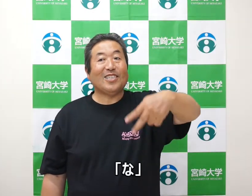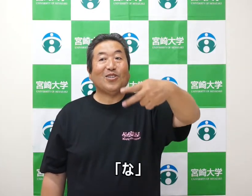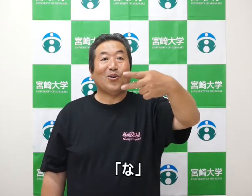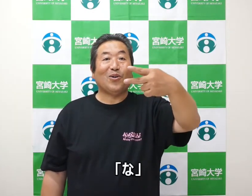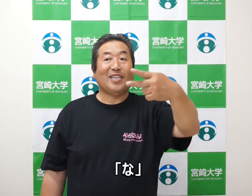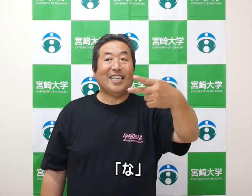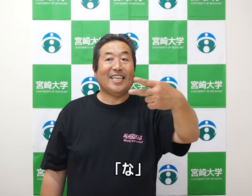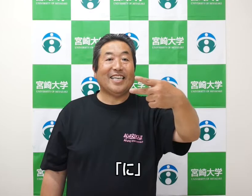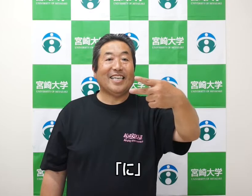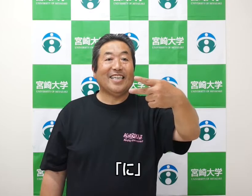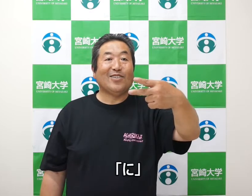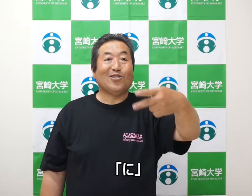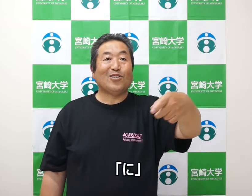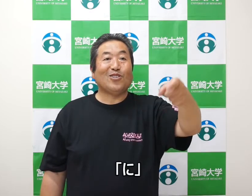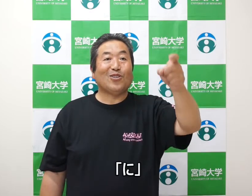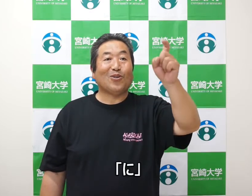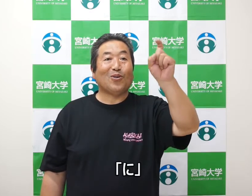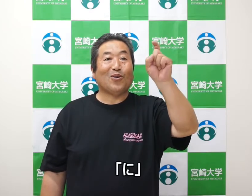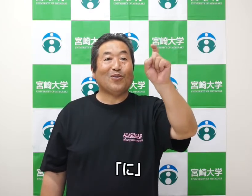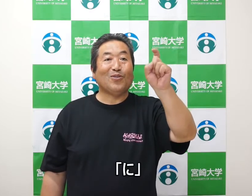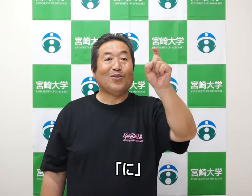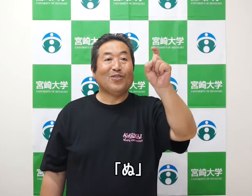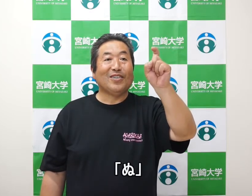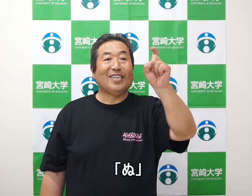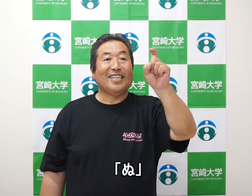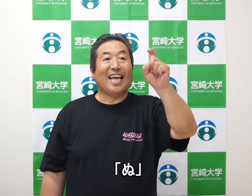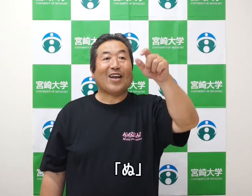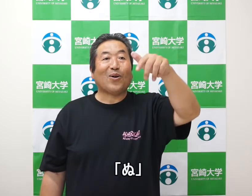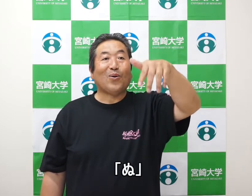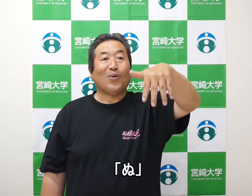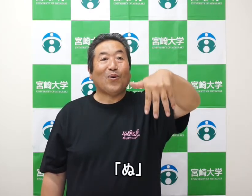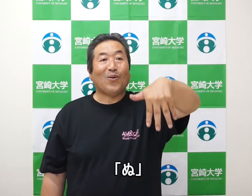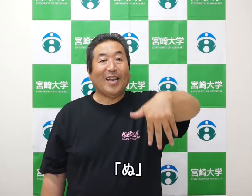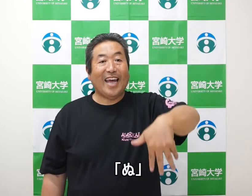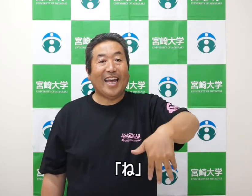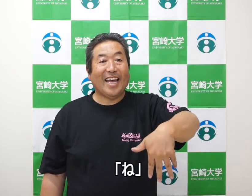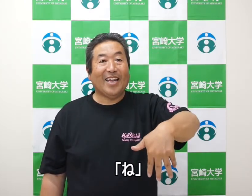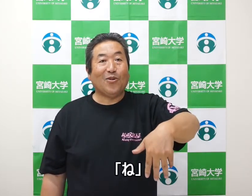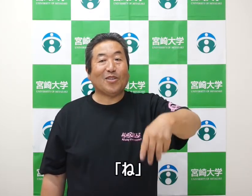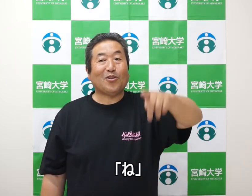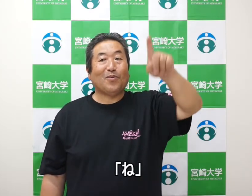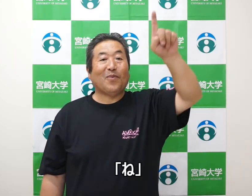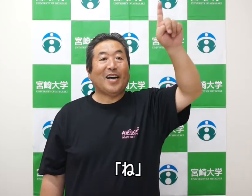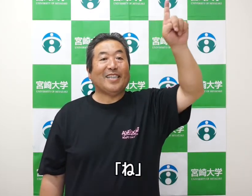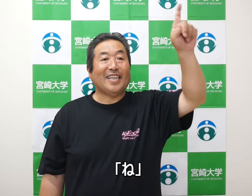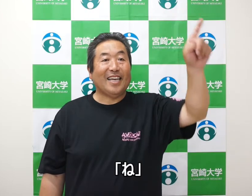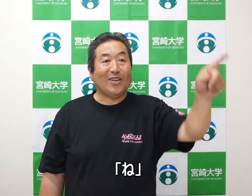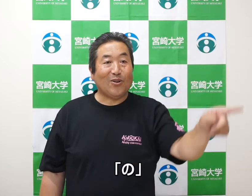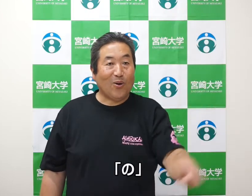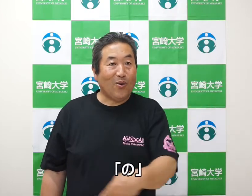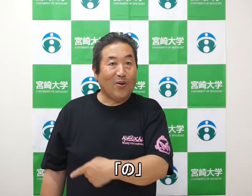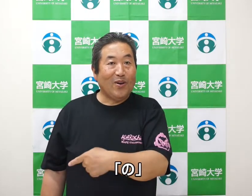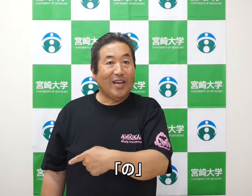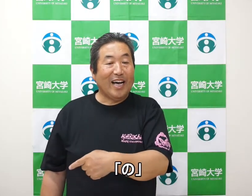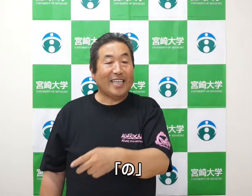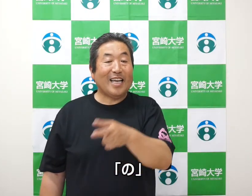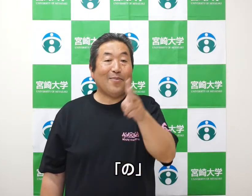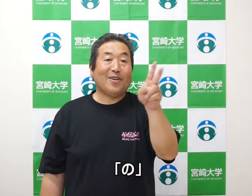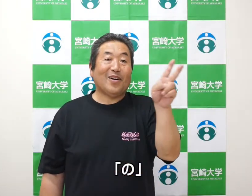のに、ぬすっとのぬ、根っこのね、のはそのまま書いて、の。はさみは